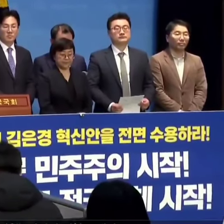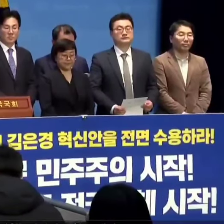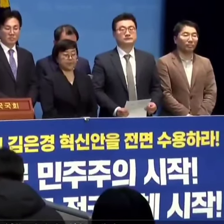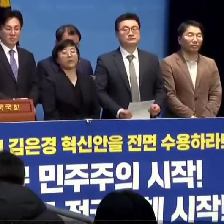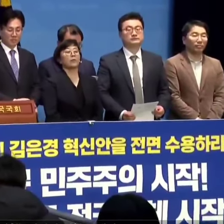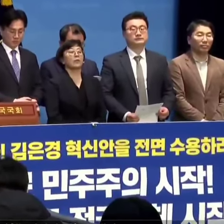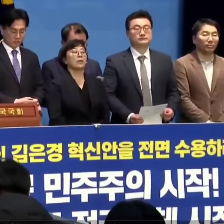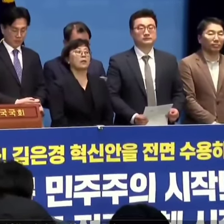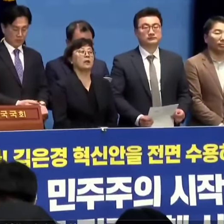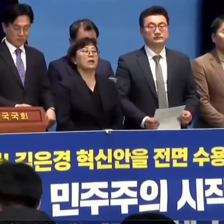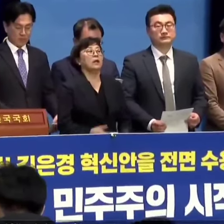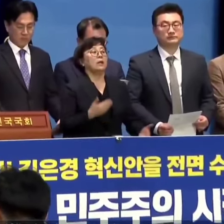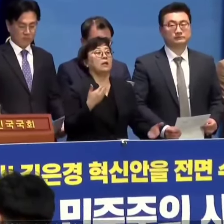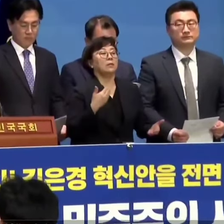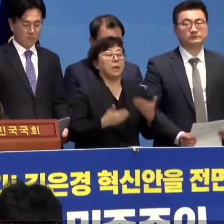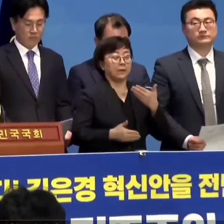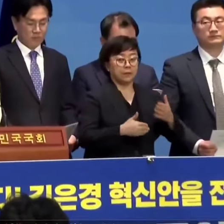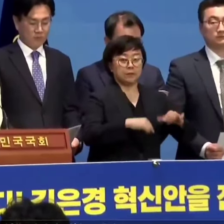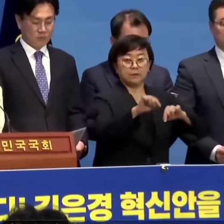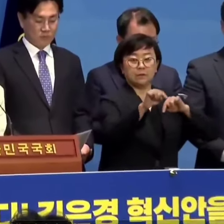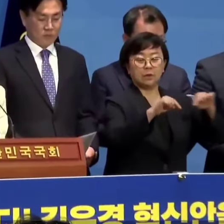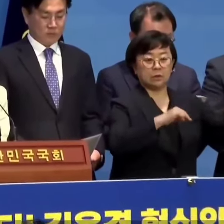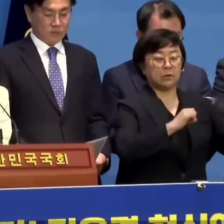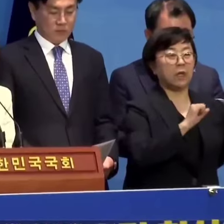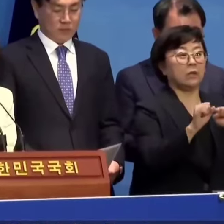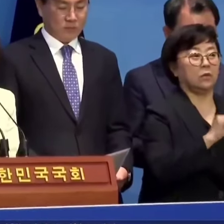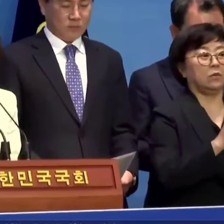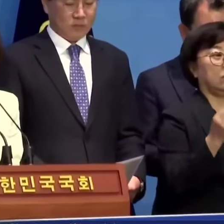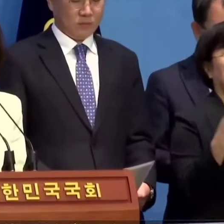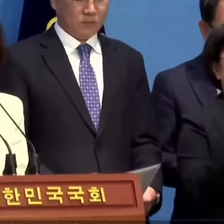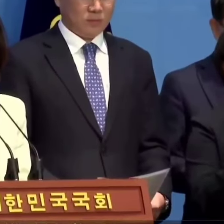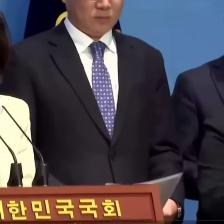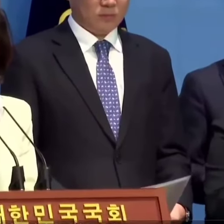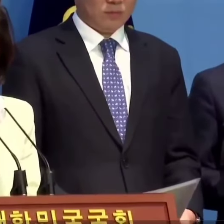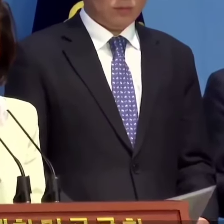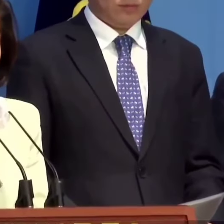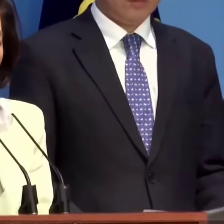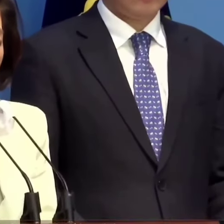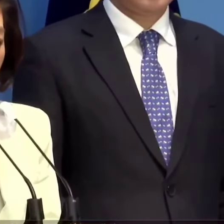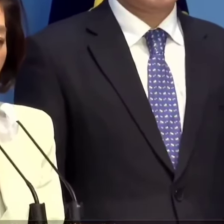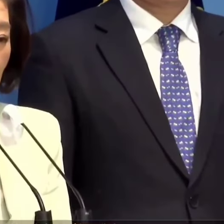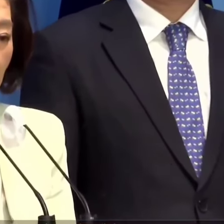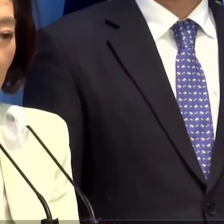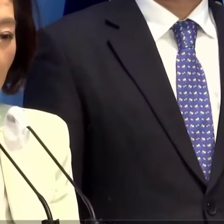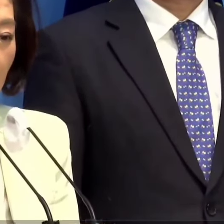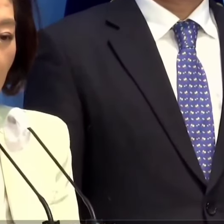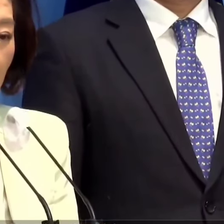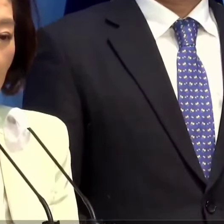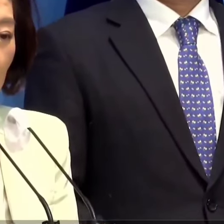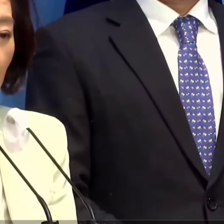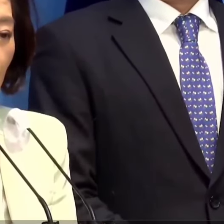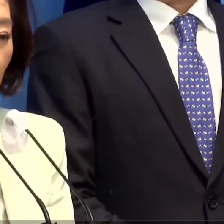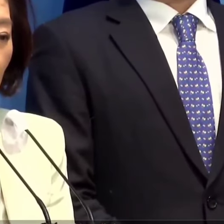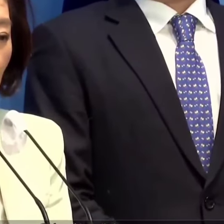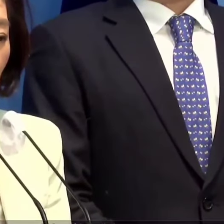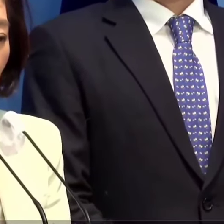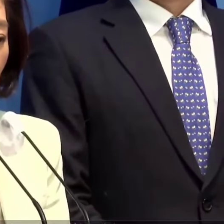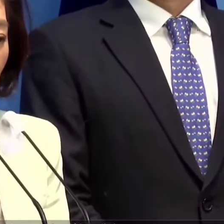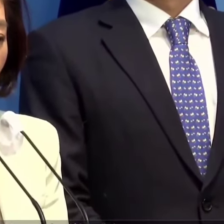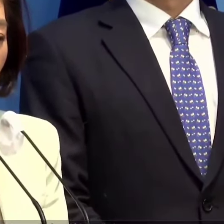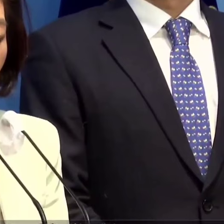저도 뭐 바쁜 의정 활동이나 여러 가지 때문에 잘 모르고 있었는데 그